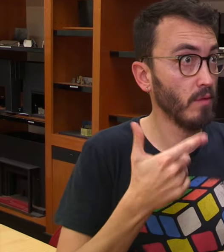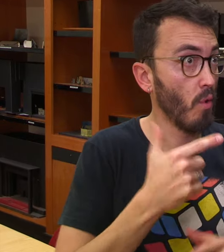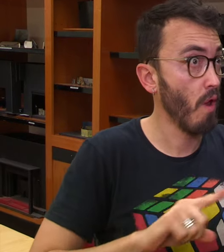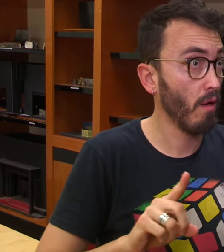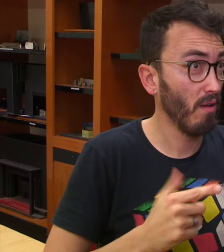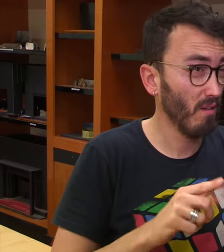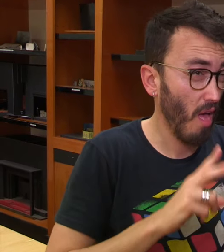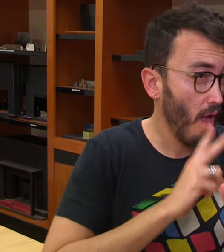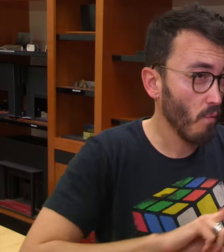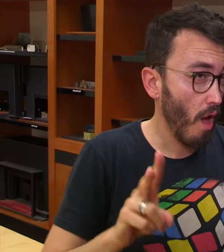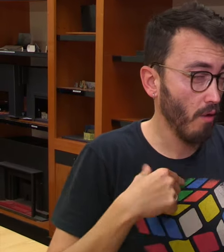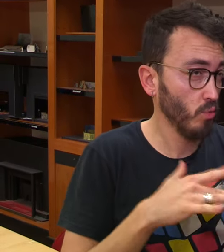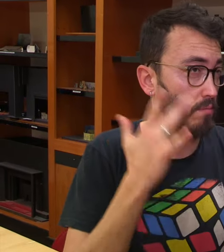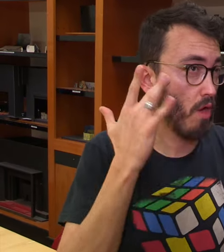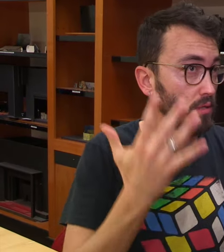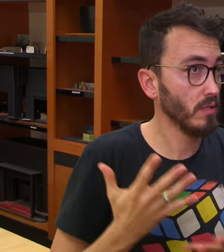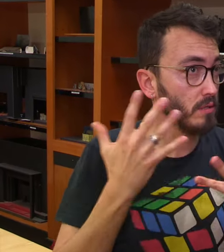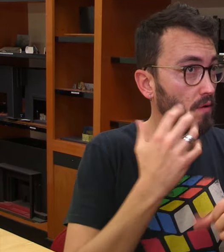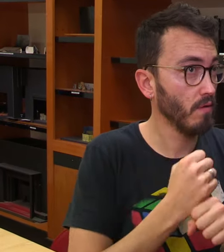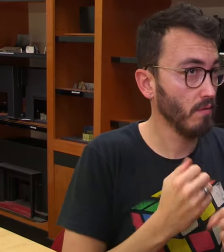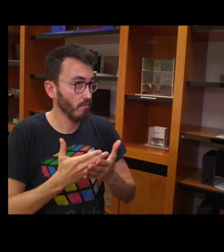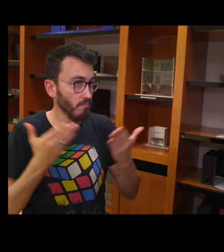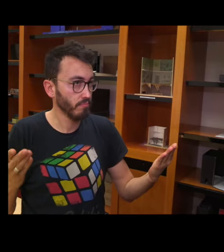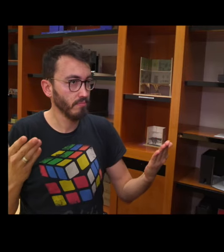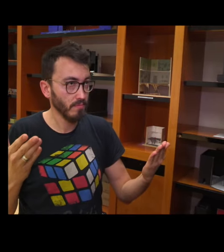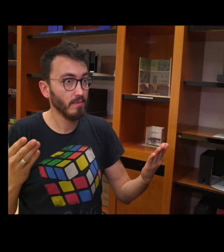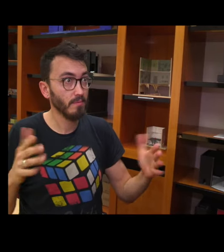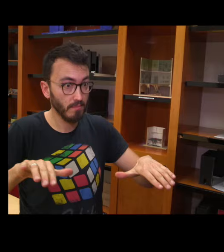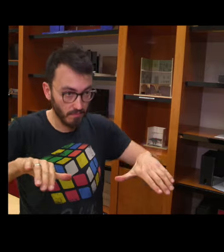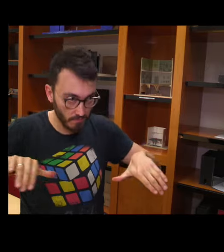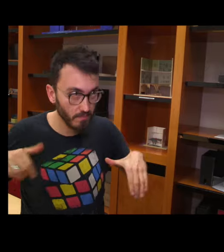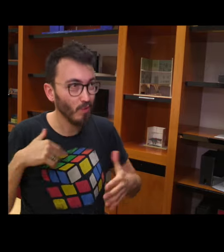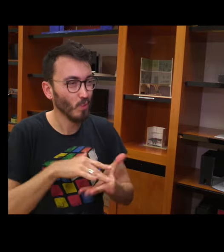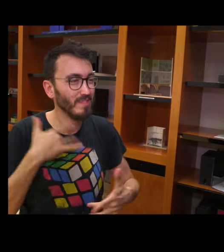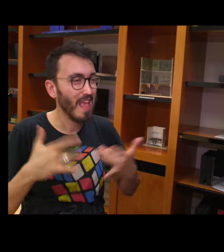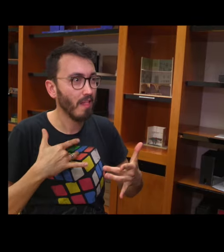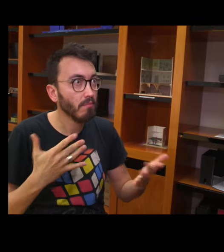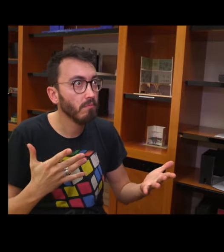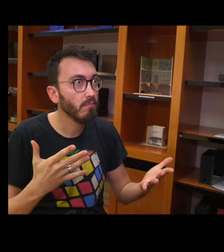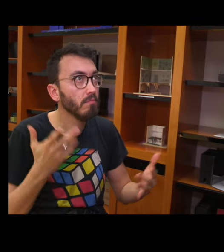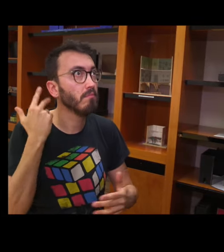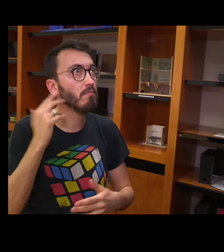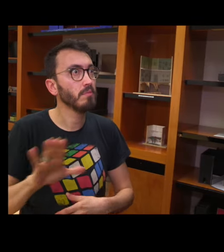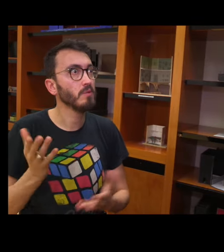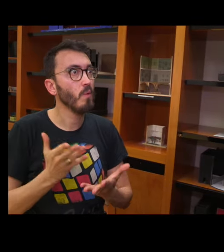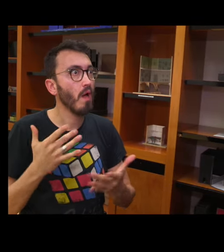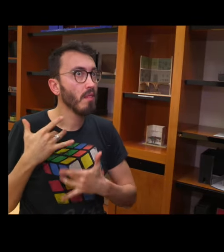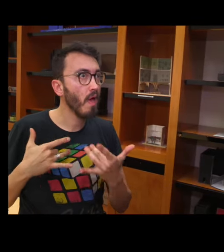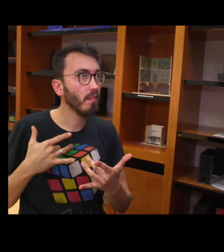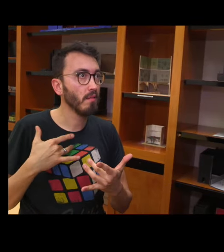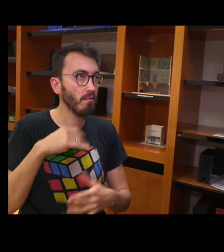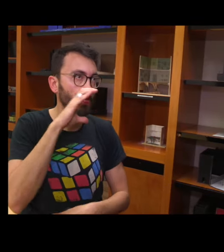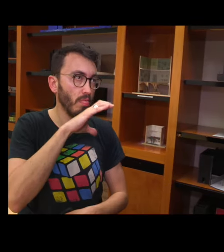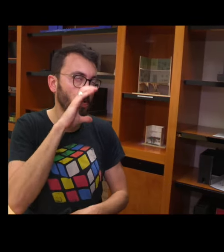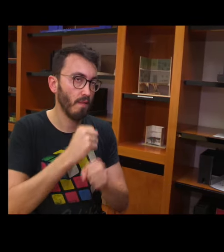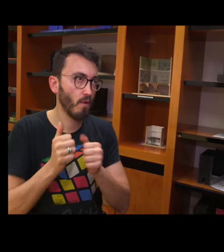n'ont rien à voir. J'ai 10 ans d'expérience dans ce domaine-là. Après avoir fait du théâtre, je me suis dit, tiens, le théâtre chez les entendants,